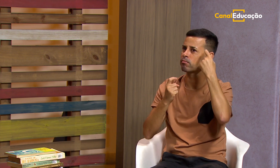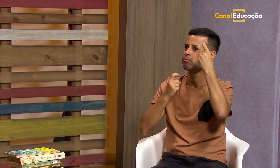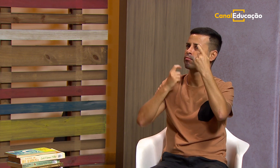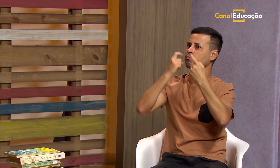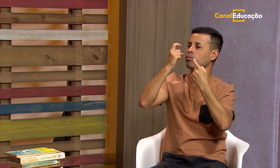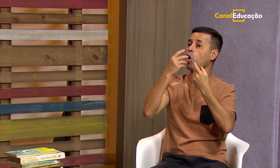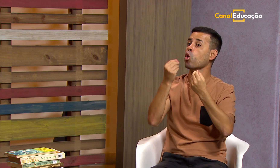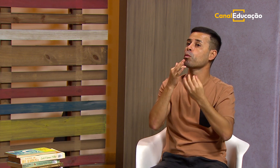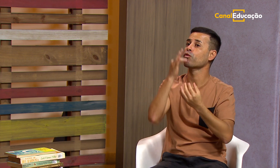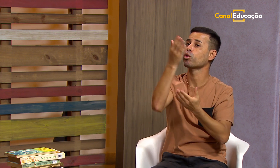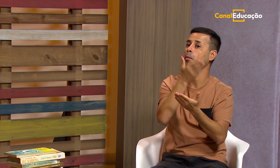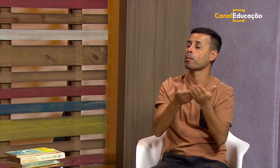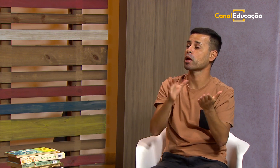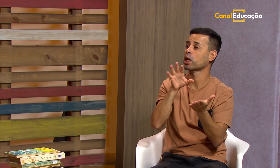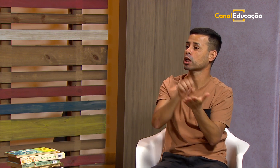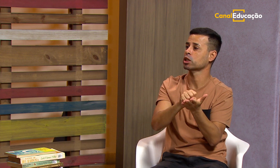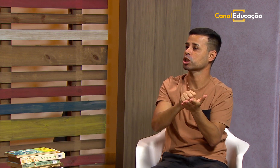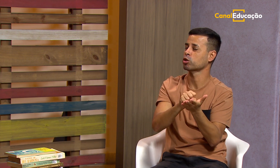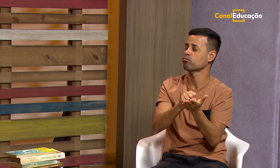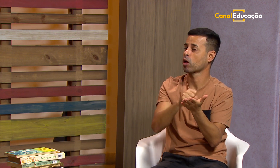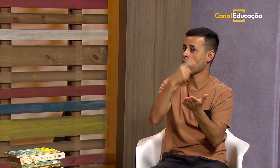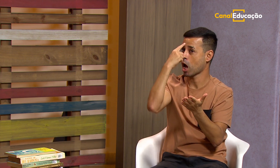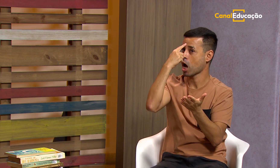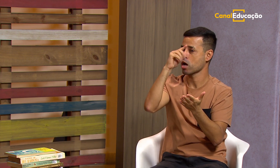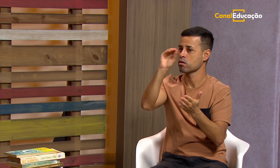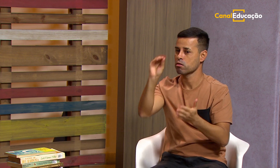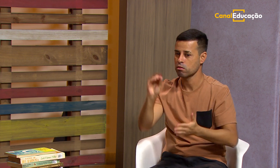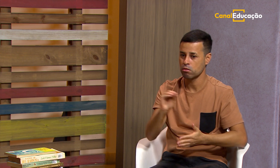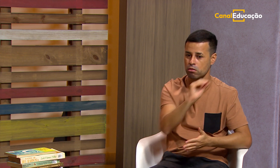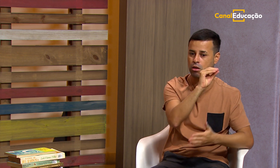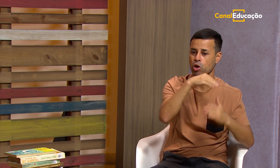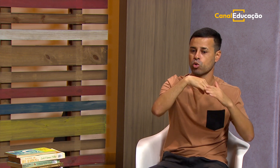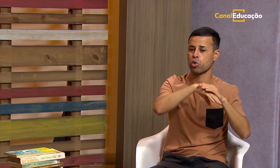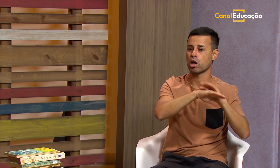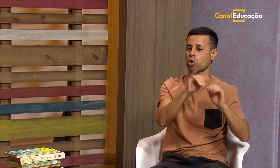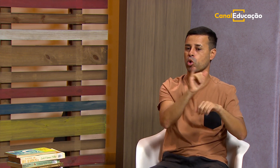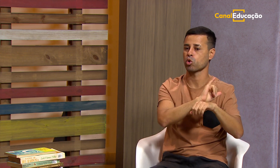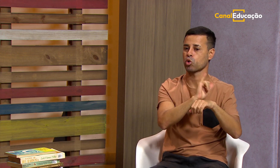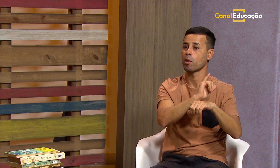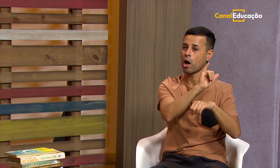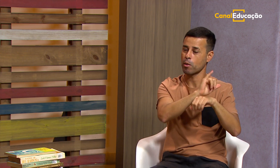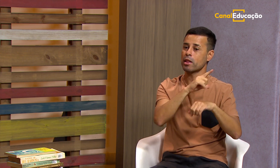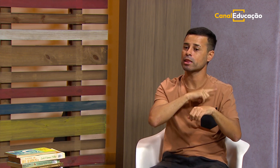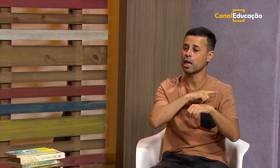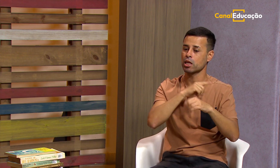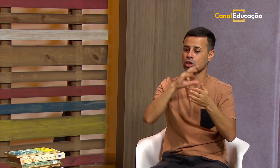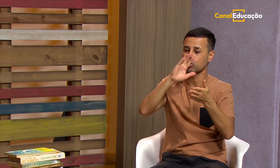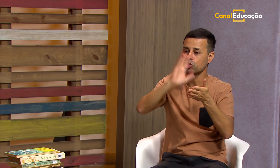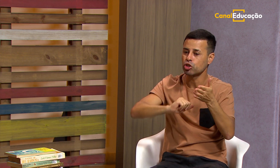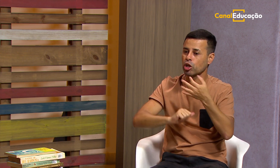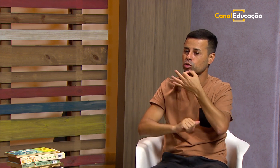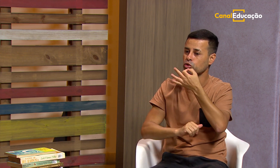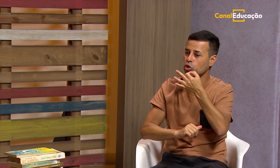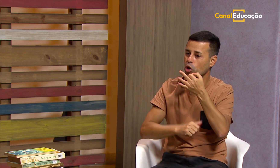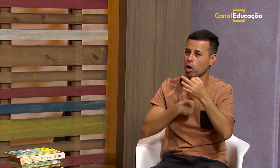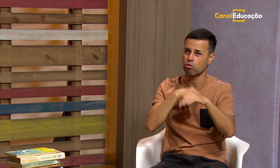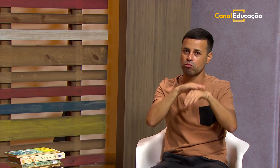em perder os registros. Por precaução, transferi tudo para o YouTube. No YouTube, eu tenho a ferramenta